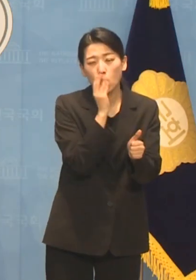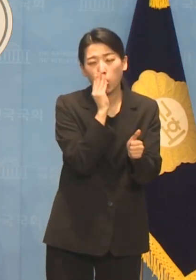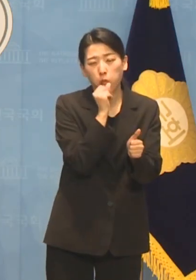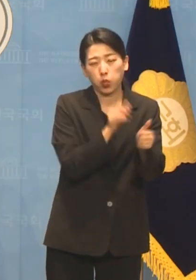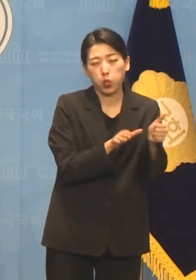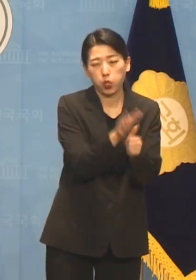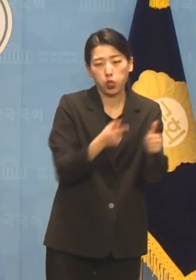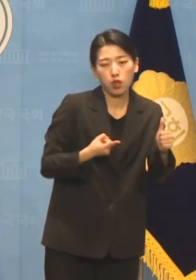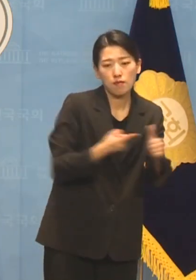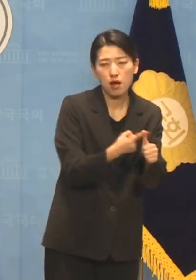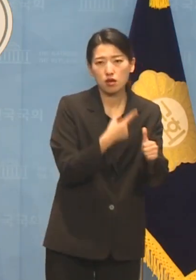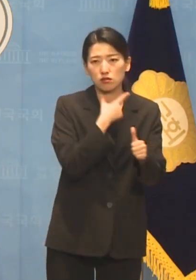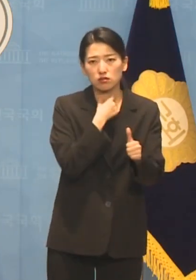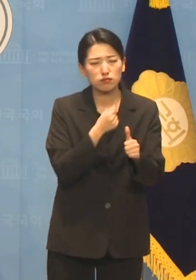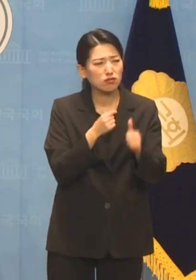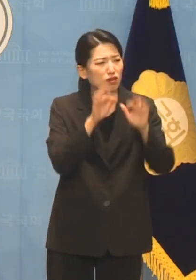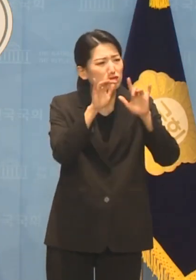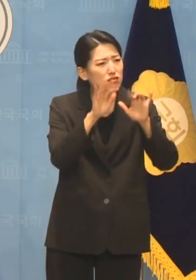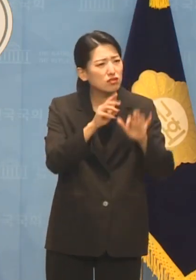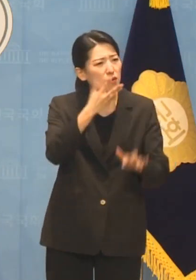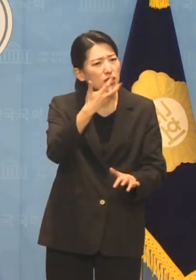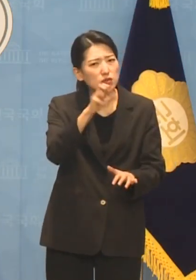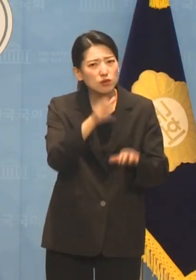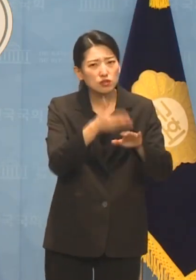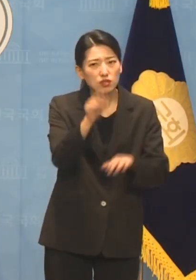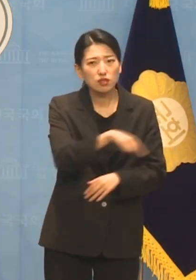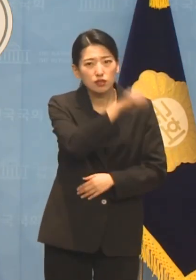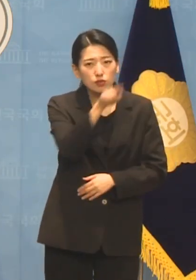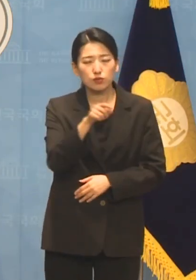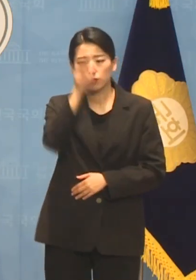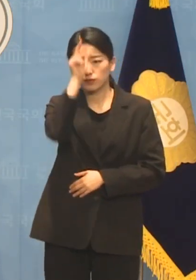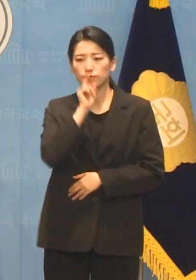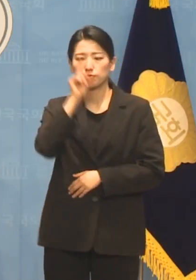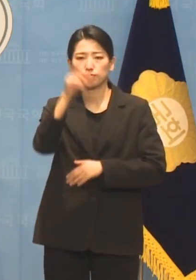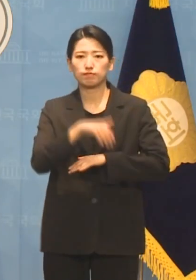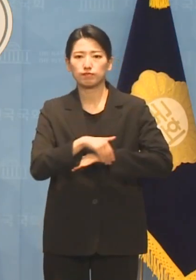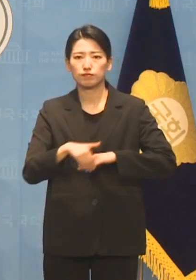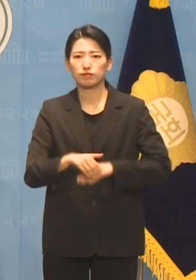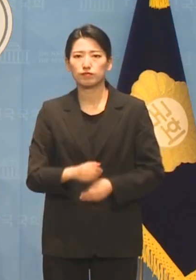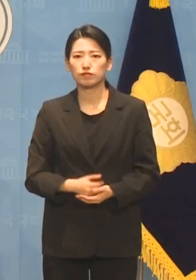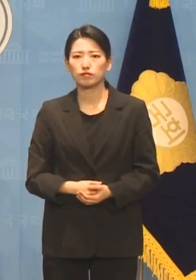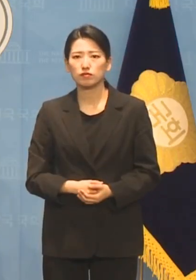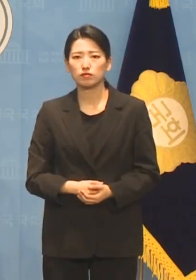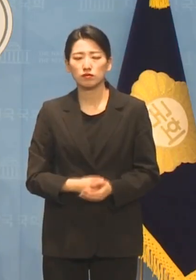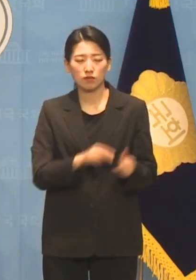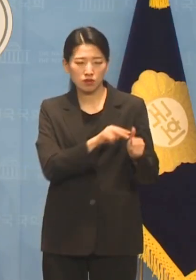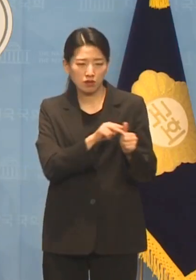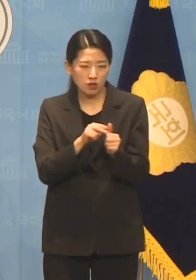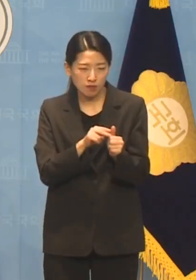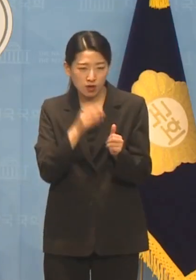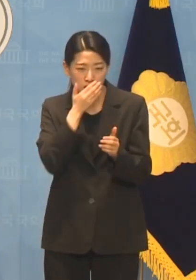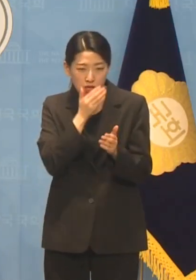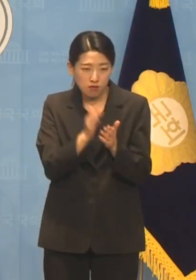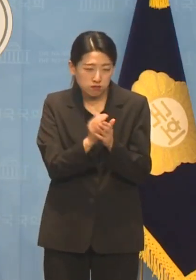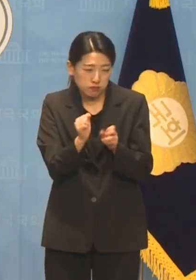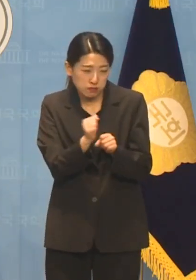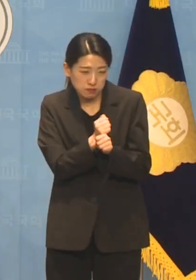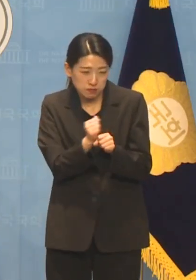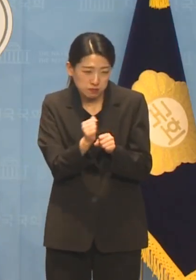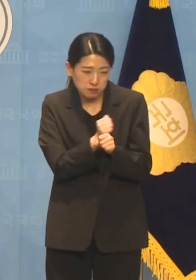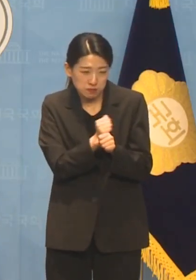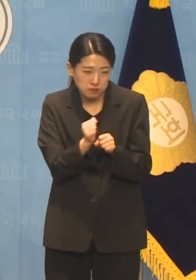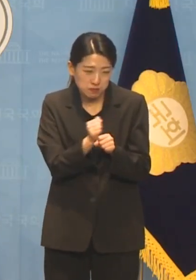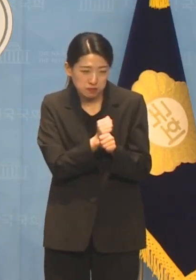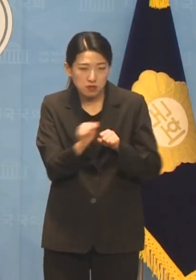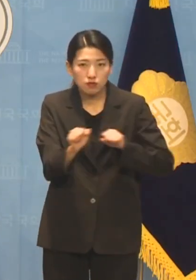85건에 대해서도 법적 검토를 거쳐 고발 조치할 계획입니다. 허위조작 정보와 음모론 확산은 단순한 정치적 왜곡을